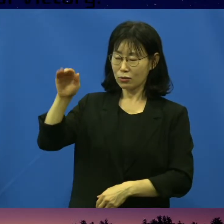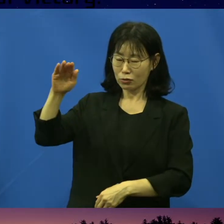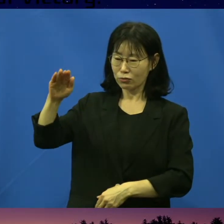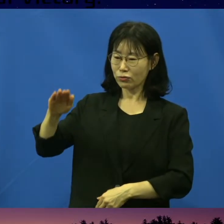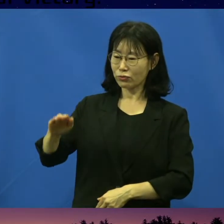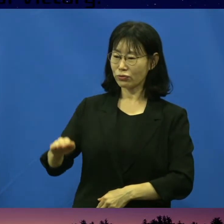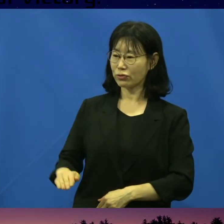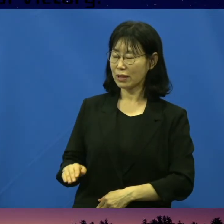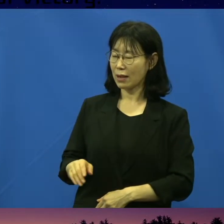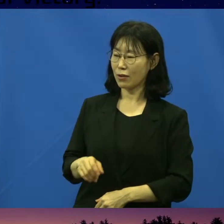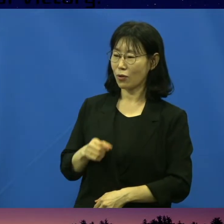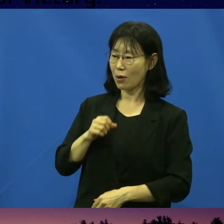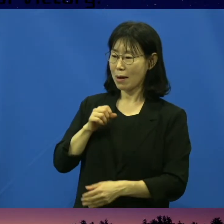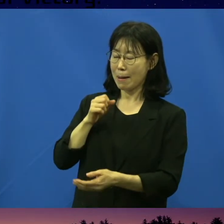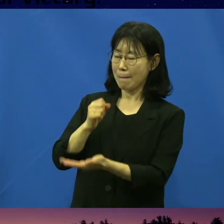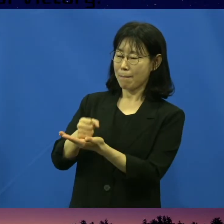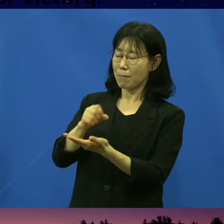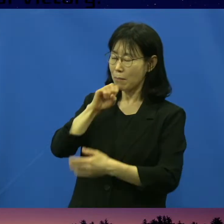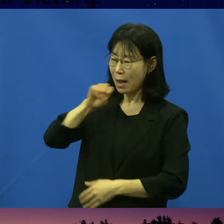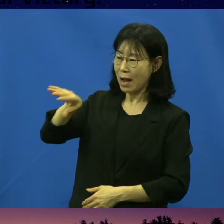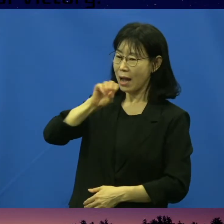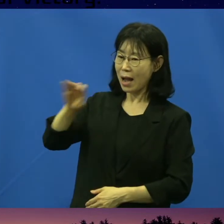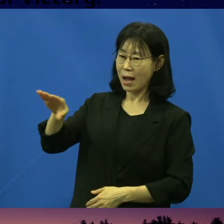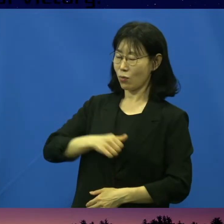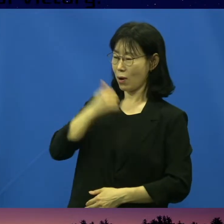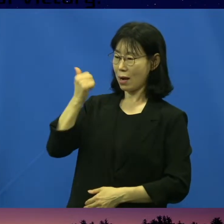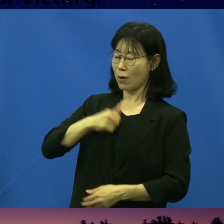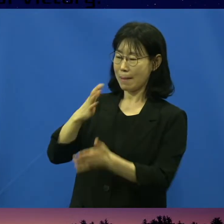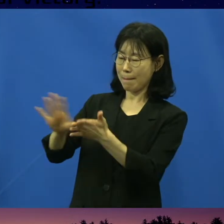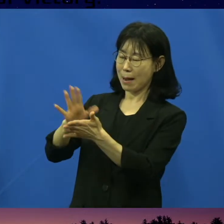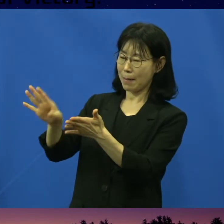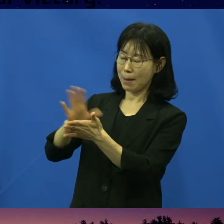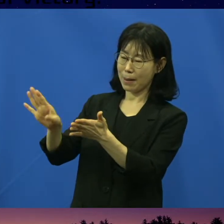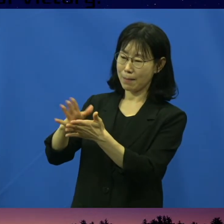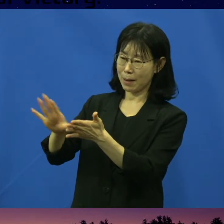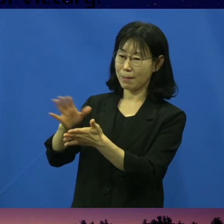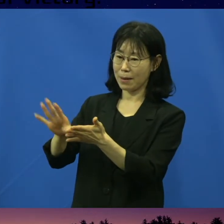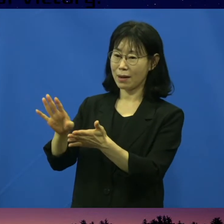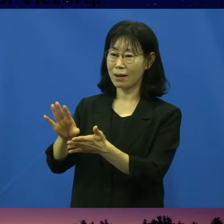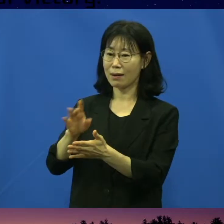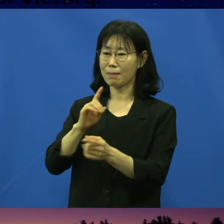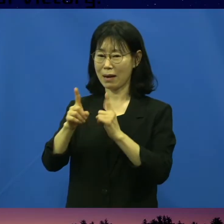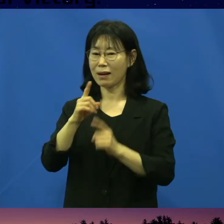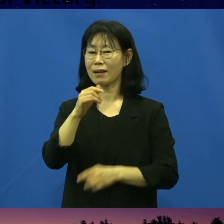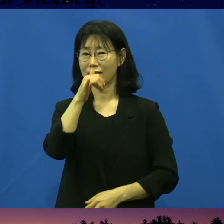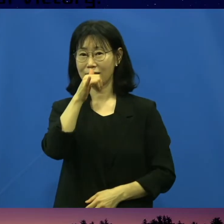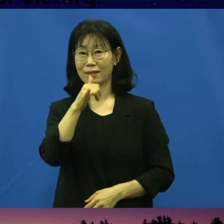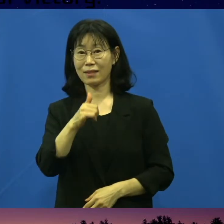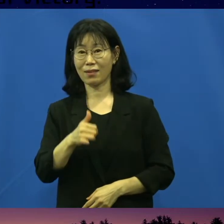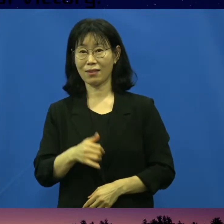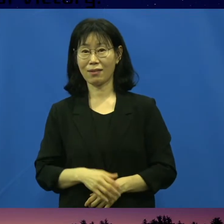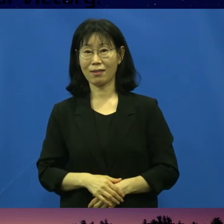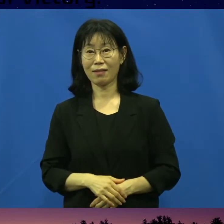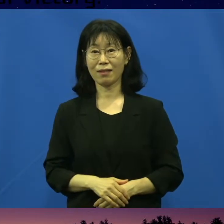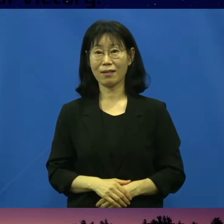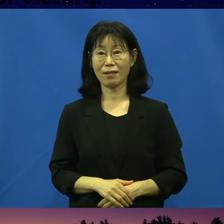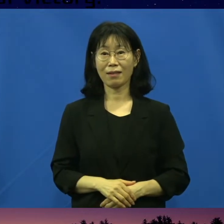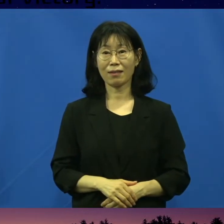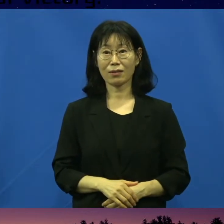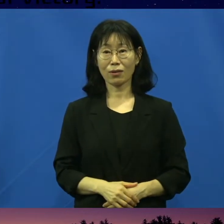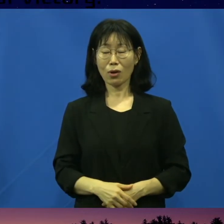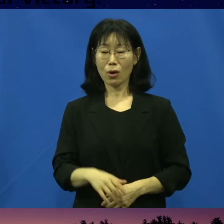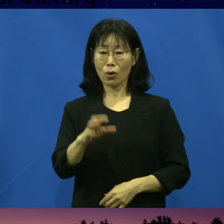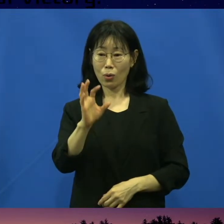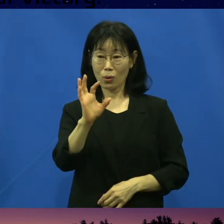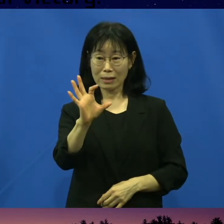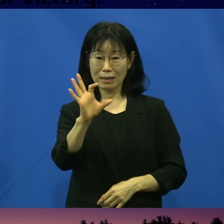그 도로도 자기가 주인이야. 그냥 뭐 자기 마음대로 다 움직여줘야 돼. 뭐 끼어들 수도 있잖아요. 여러분 화장실도 급한 번도 있을 거고